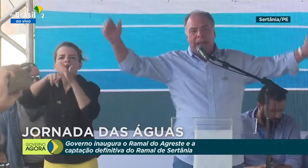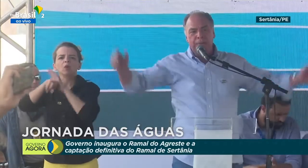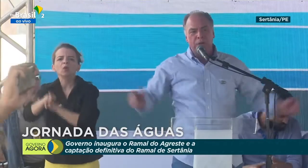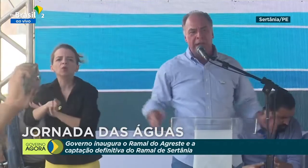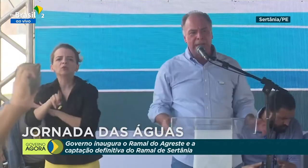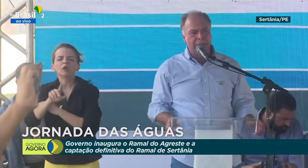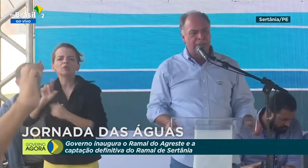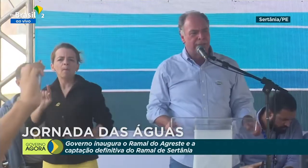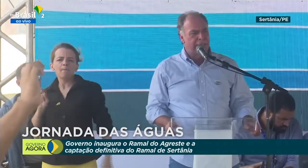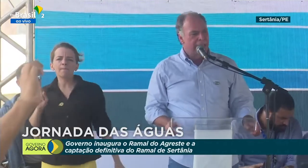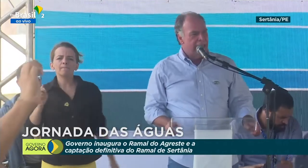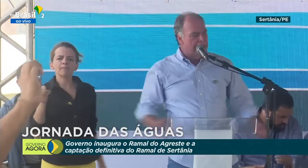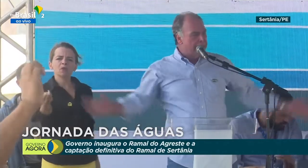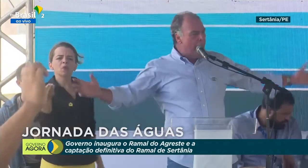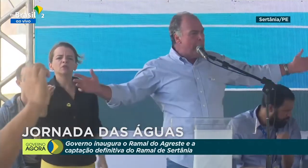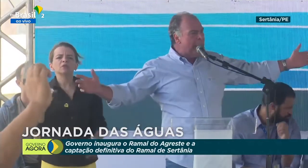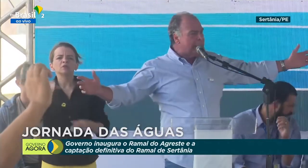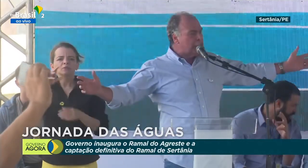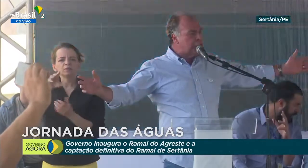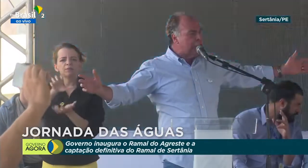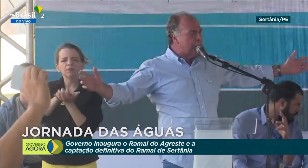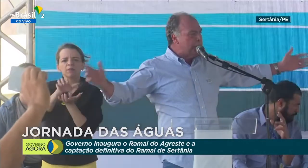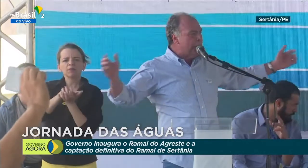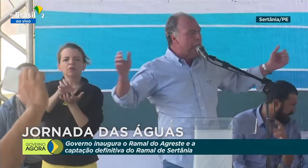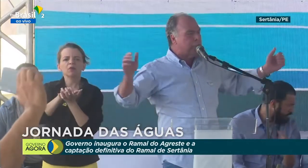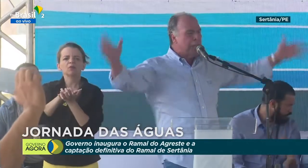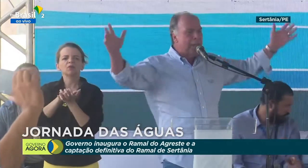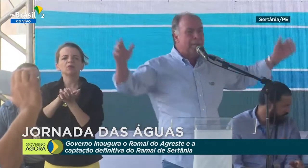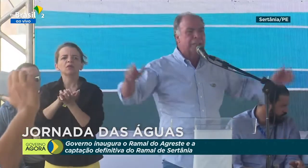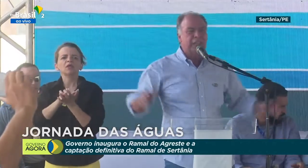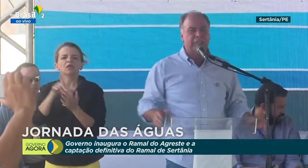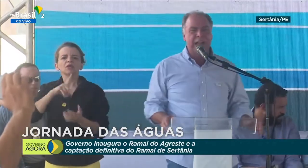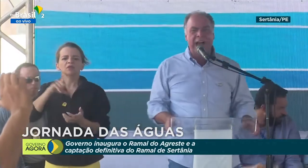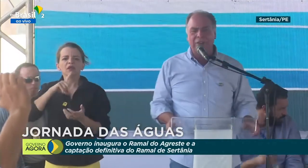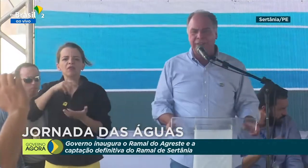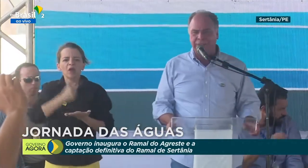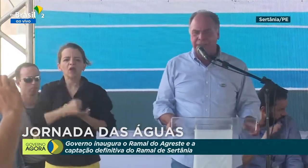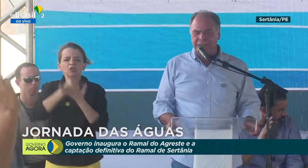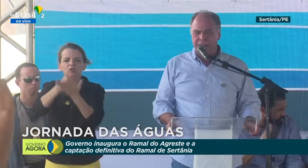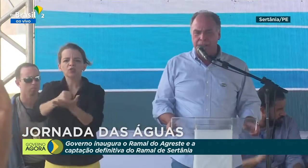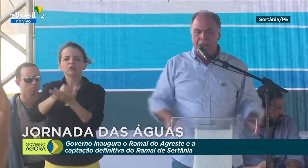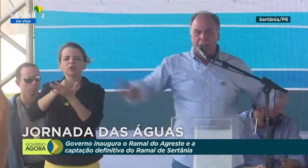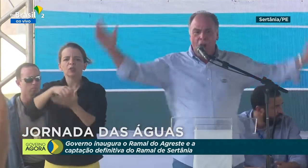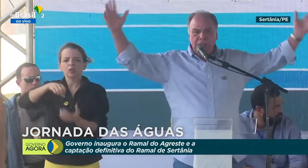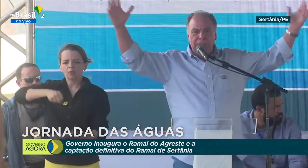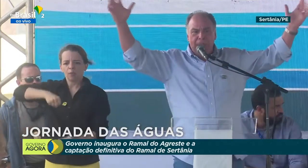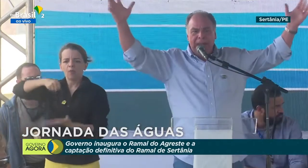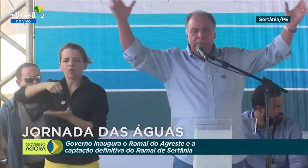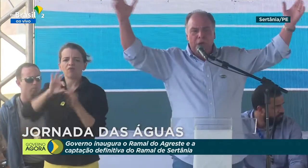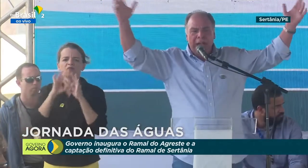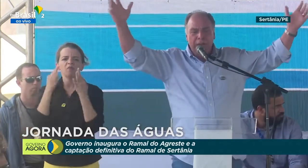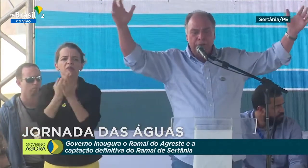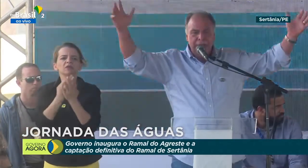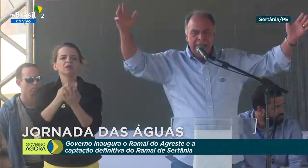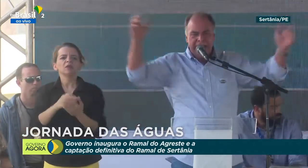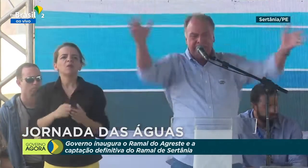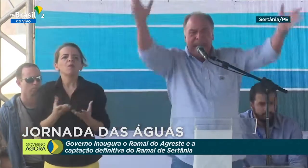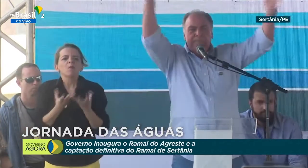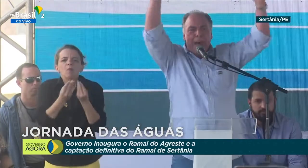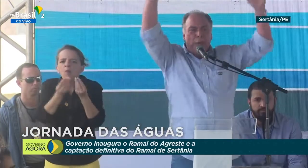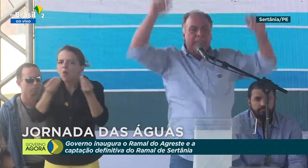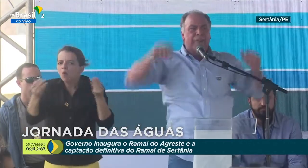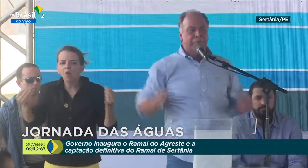de pernambucanos que foram assistidos pelo auxílio emergencial, milhões de pernambucanos